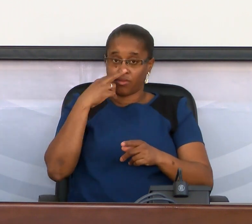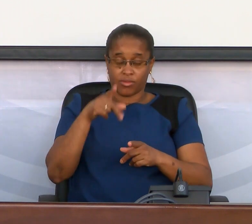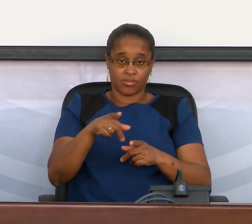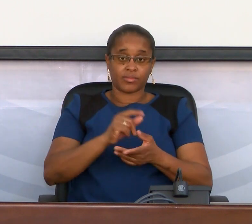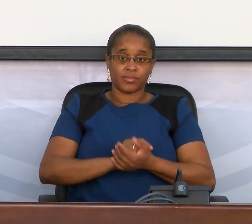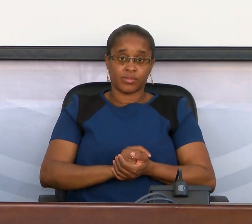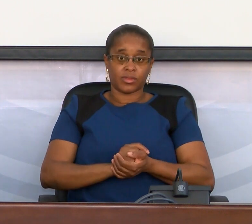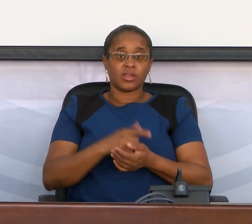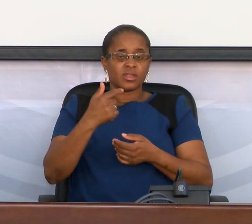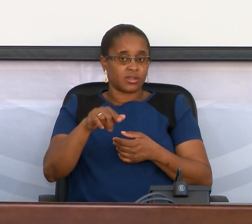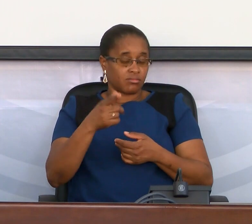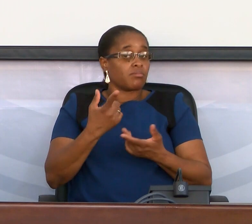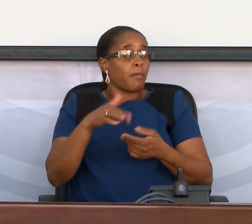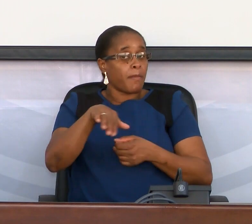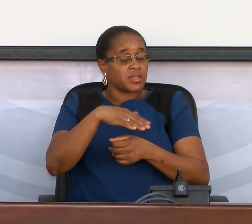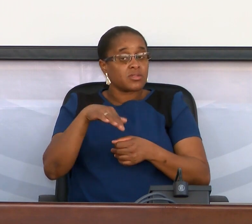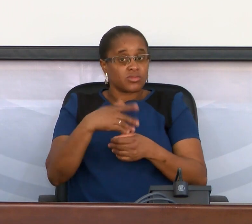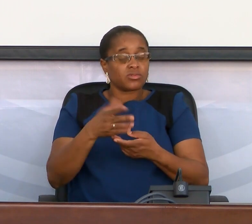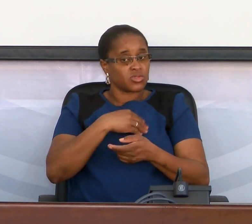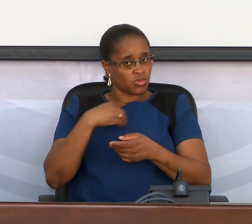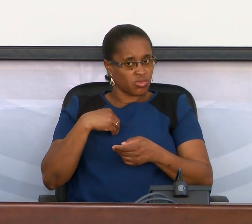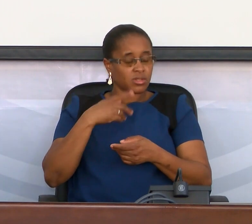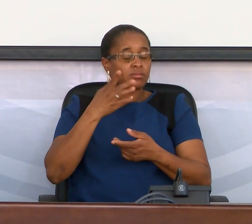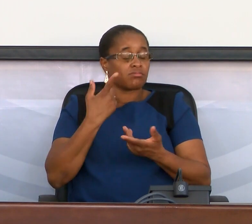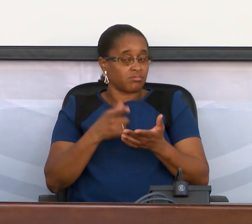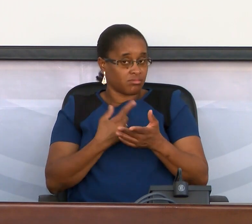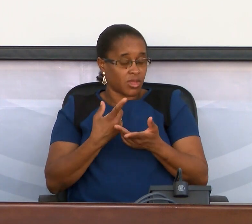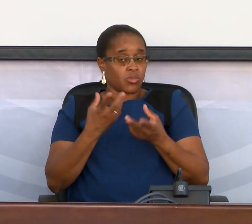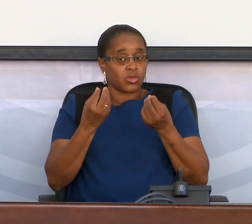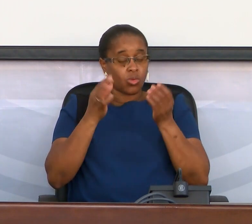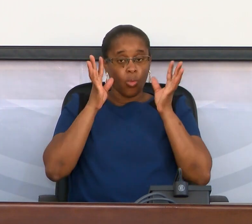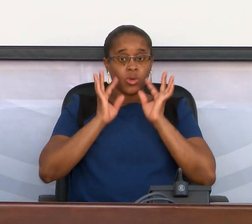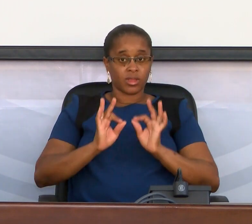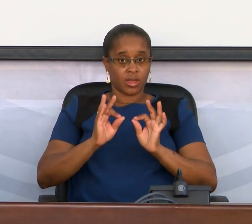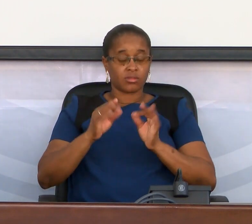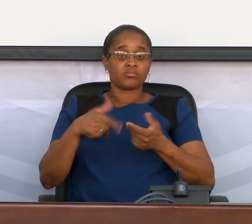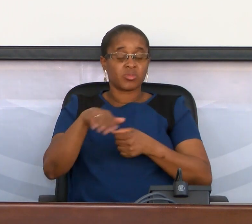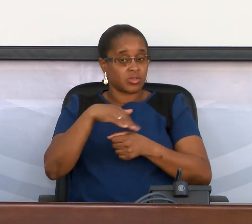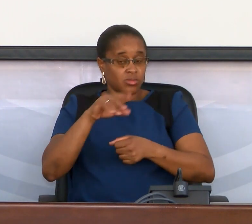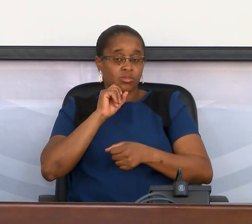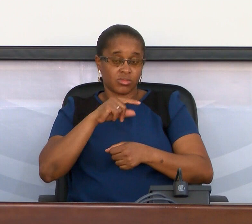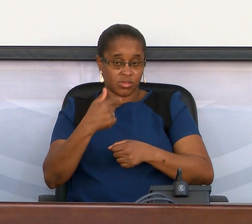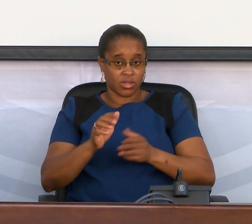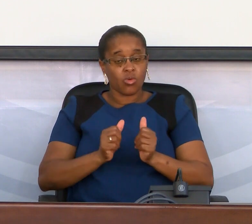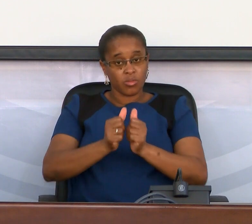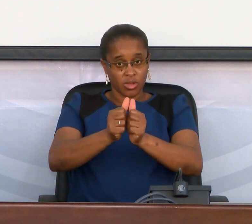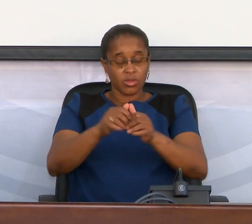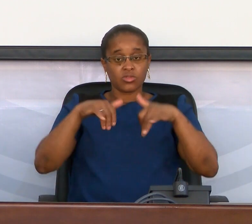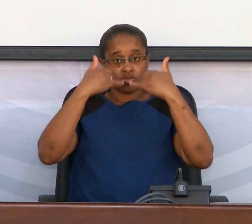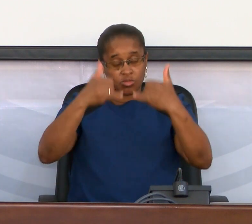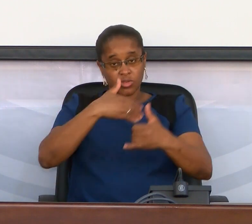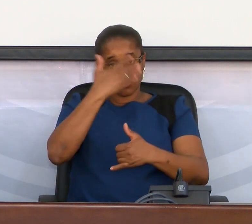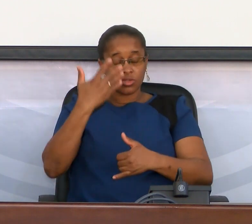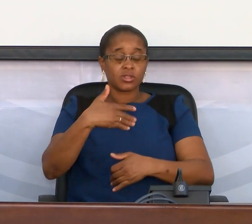seu estado inspira muitos cuidados, portanto é um caso que iremos ter que fazer o acompanhamento nos próximos dias para ver como é